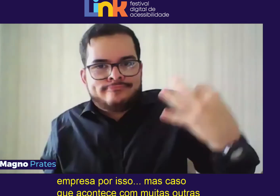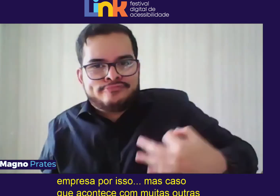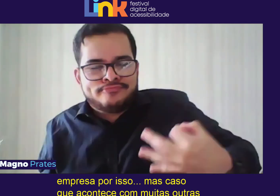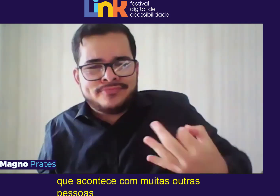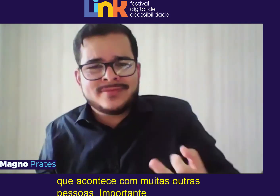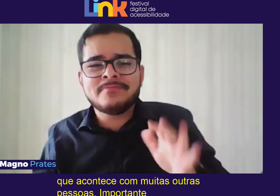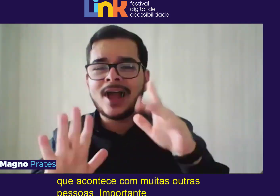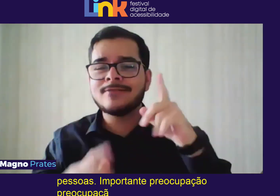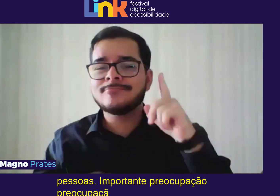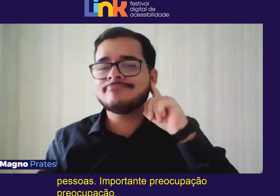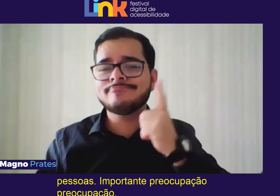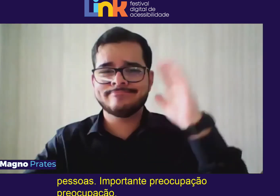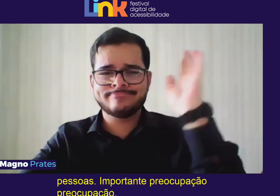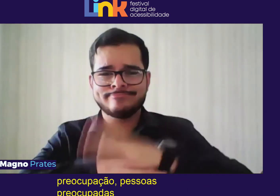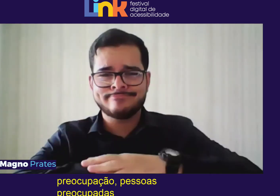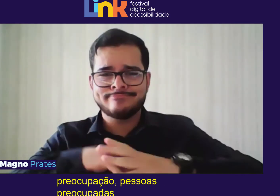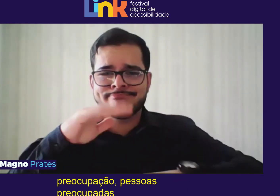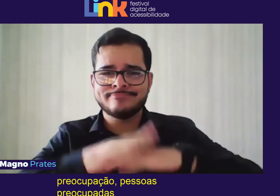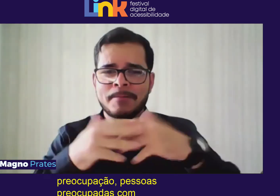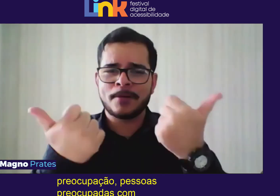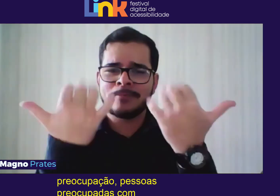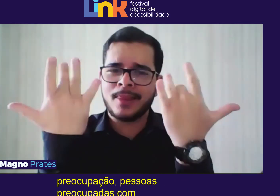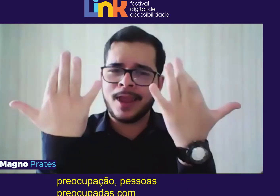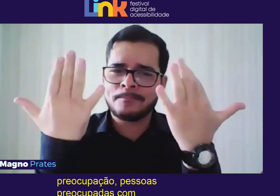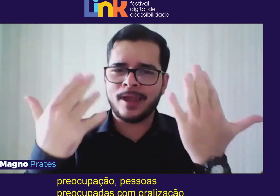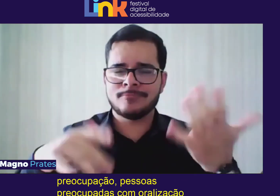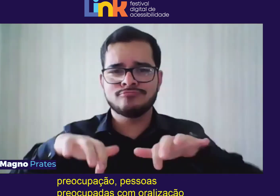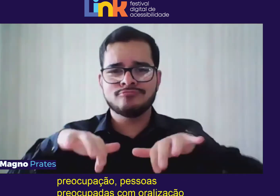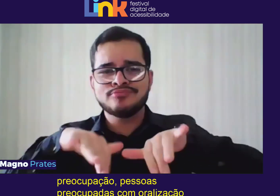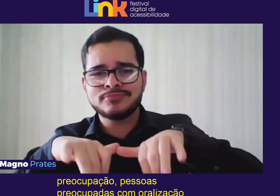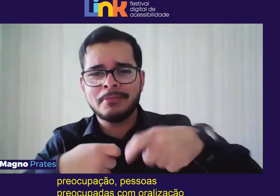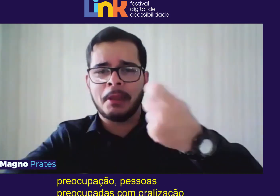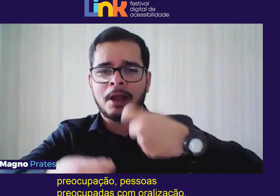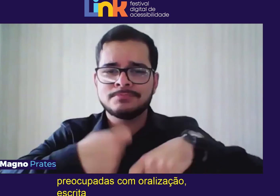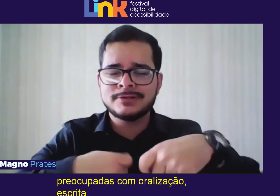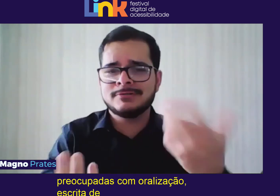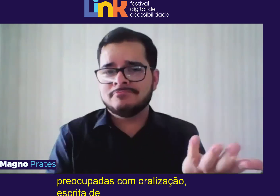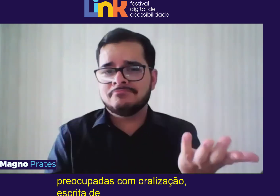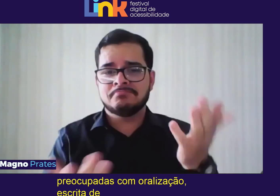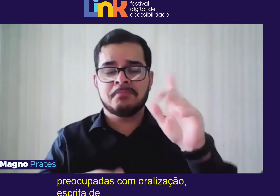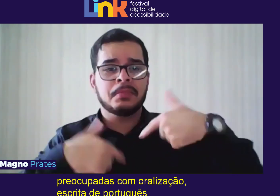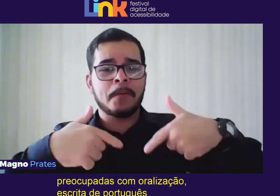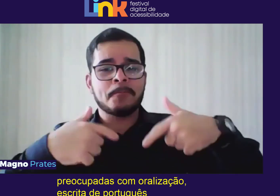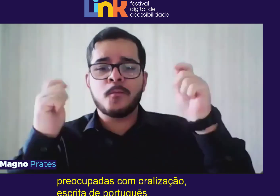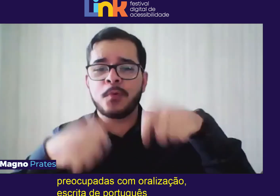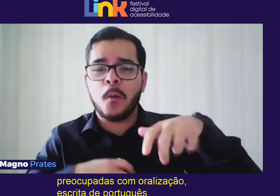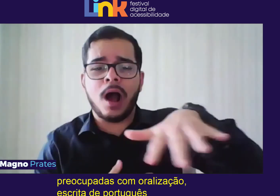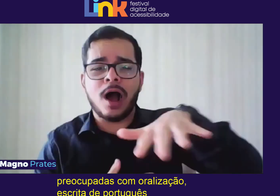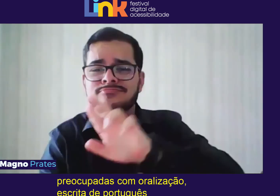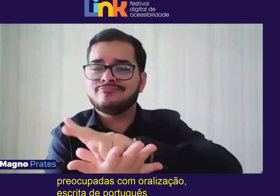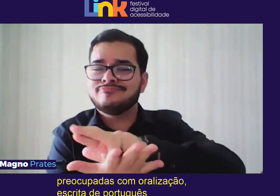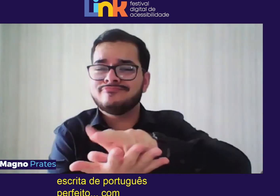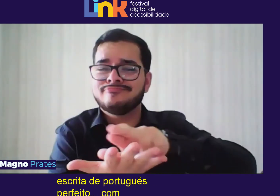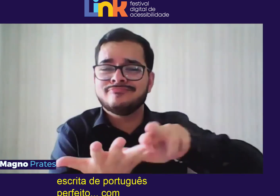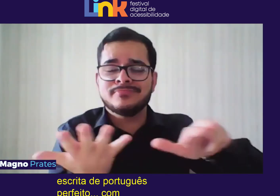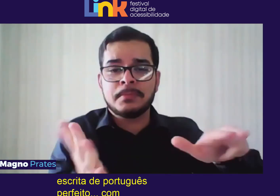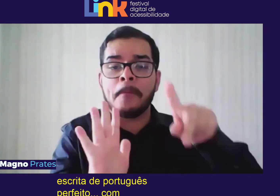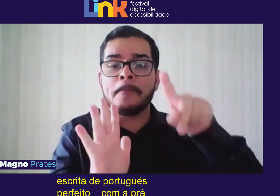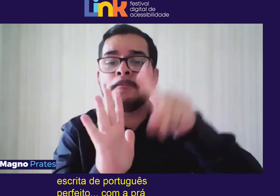oralização, com a escrita do português perfeito, com a prática, com a administração, enfim, independente das áreas